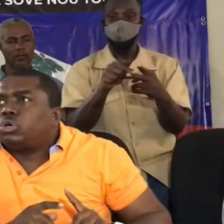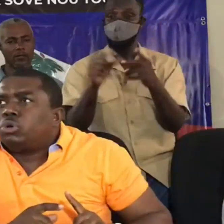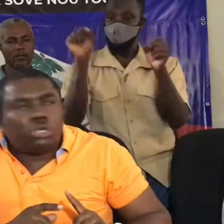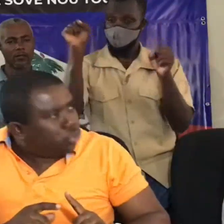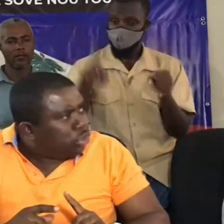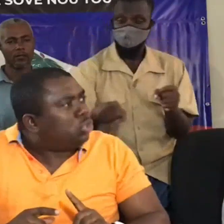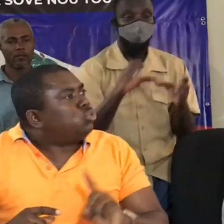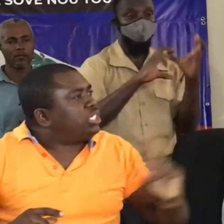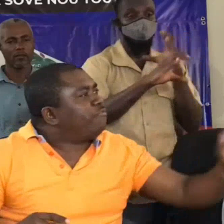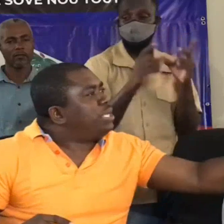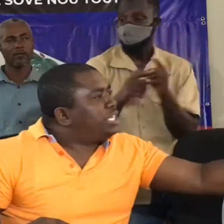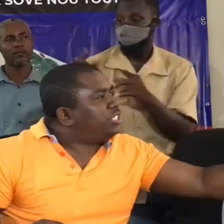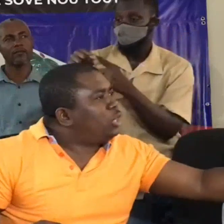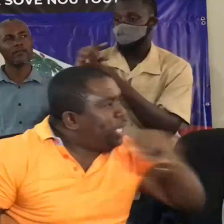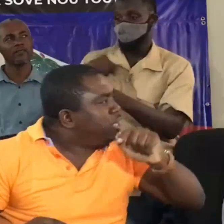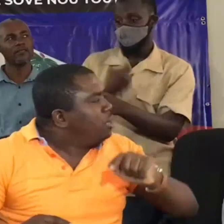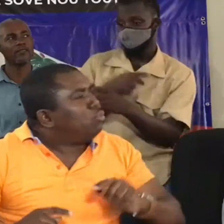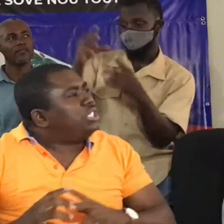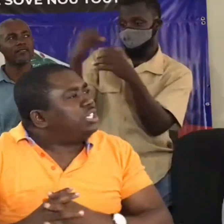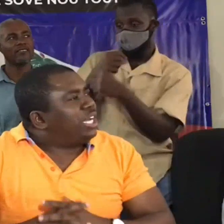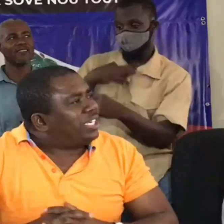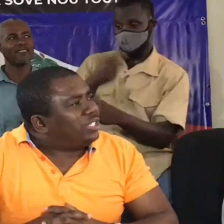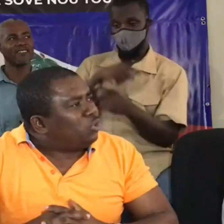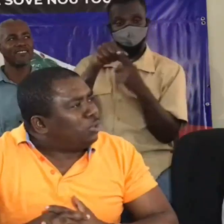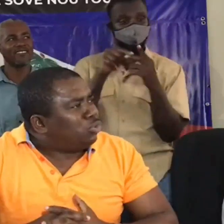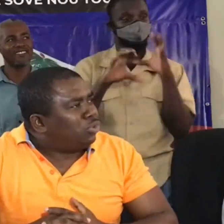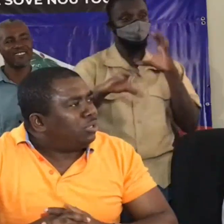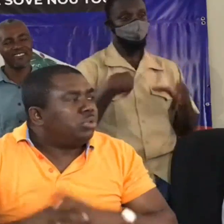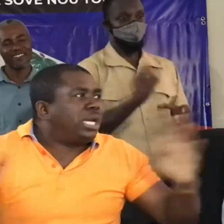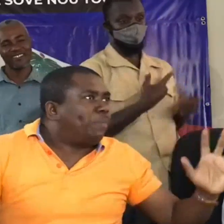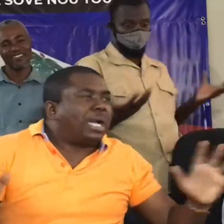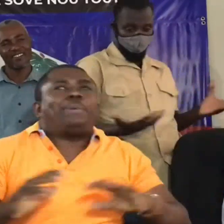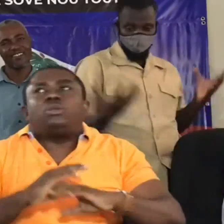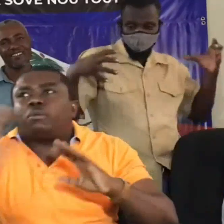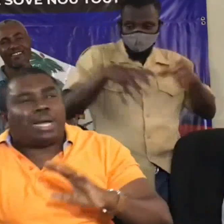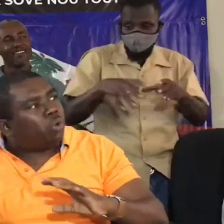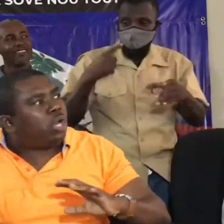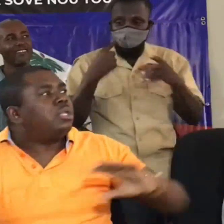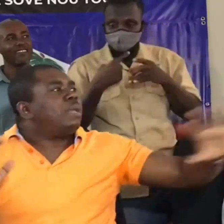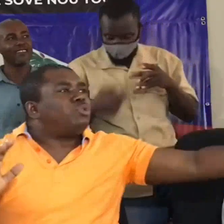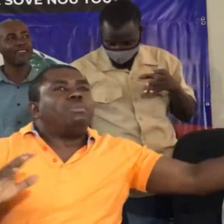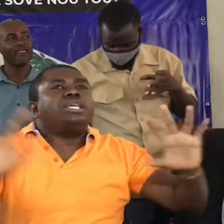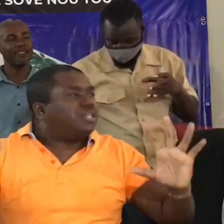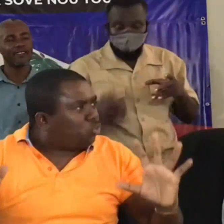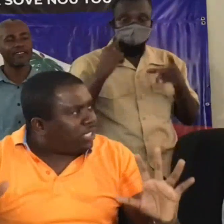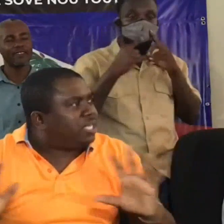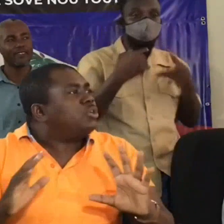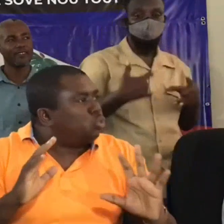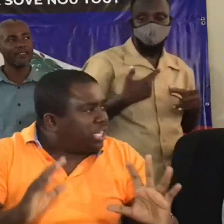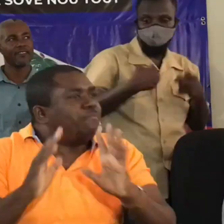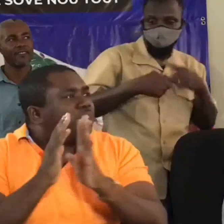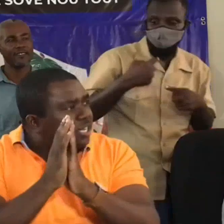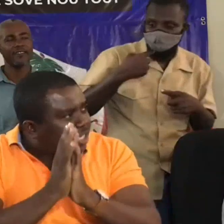concertation le juge Joseph Fessenjean lui pour diriger la transition de rupture. Je dis à nous pas qu'à parler l'autre parole et puis nous oublier de